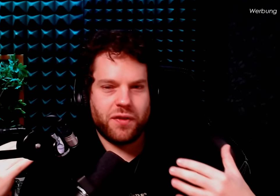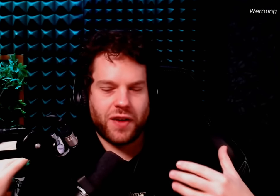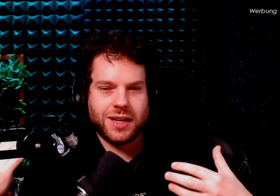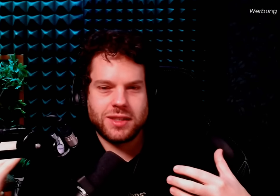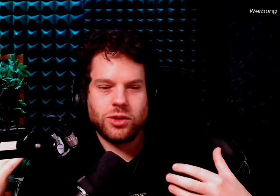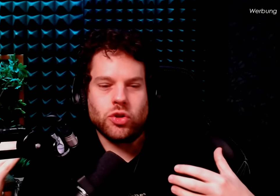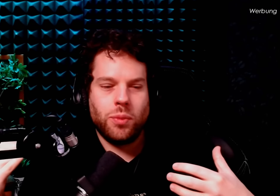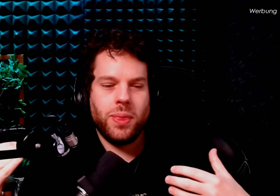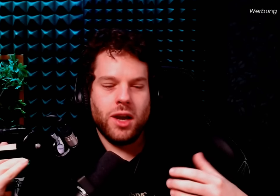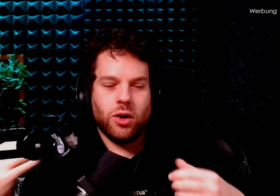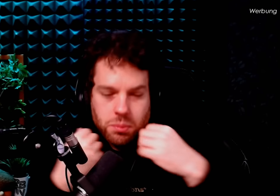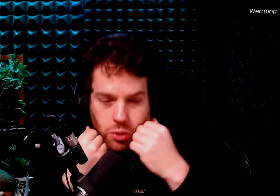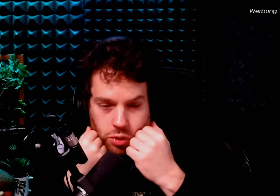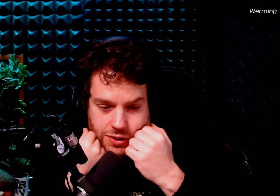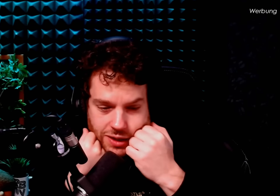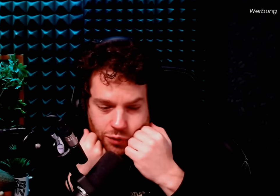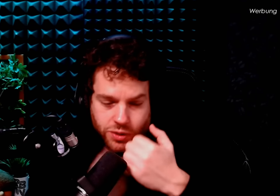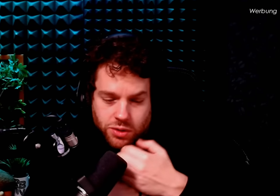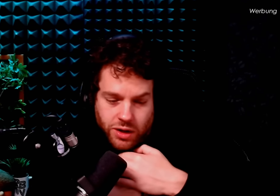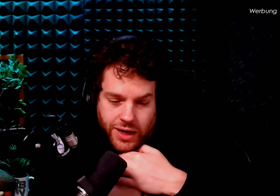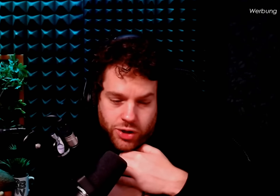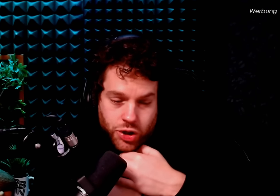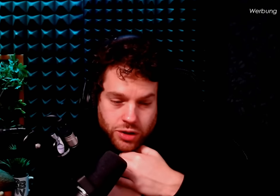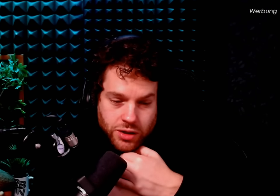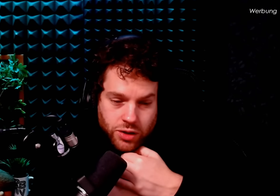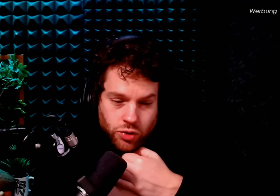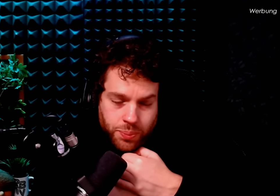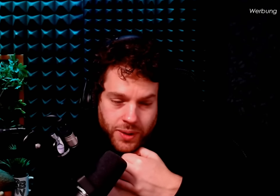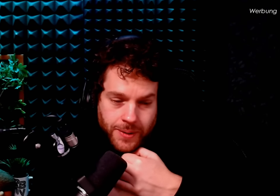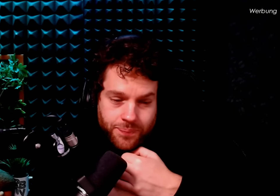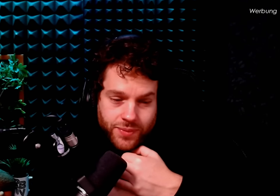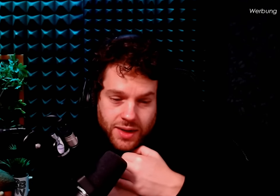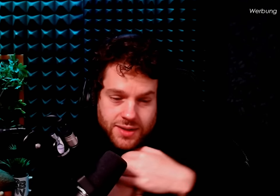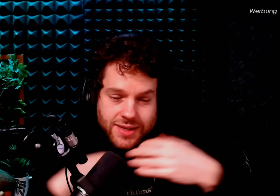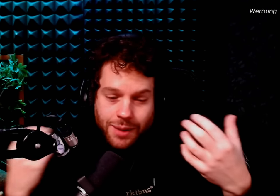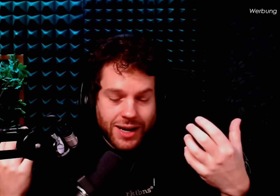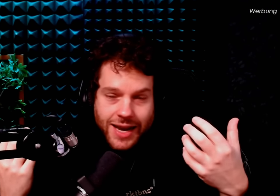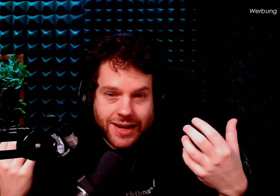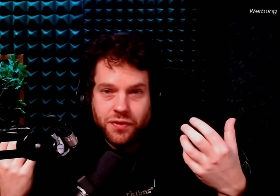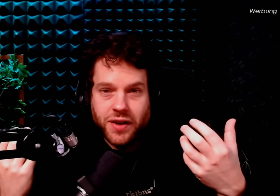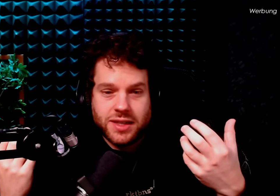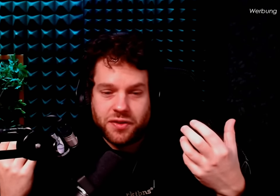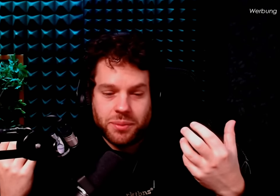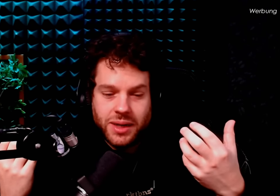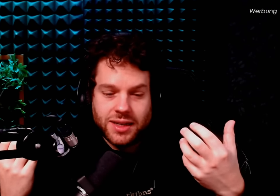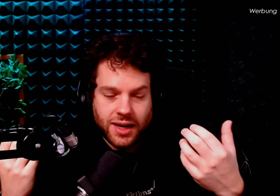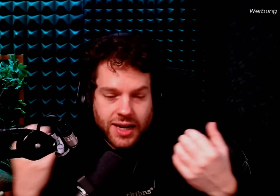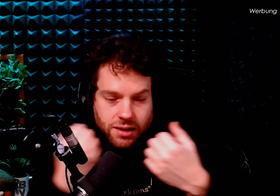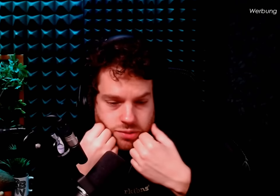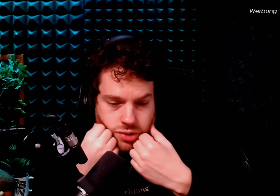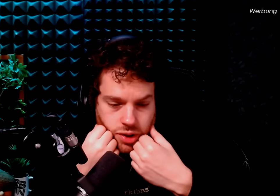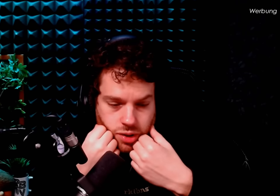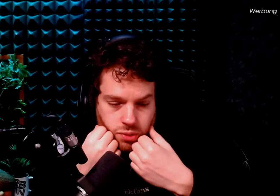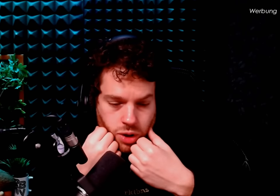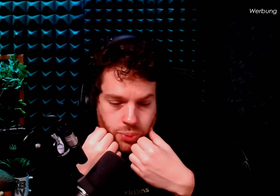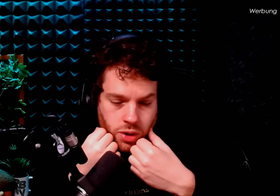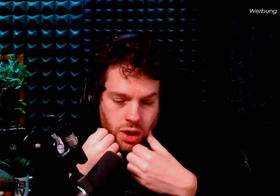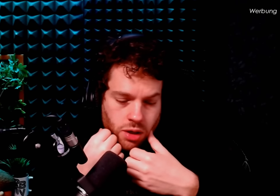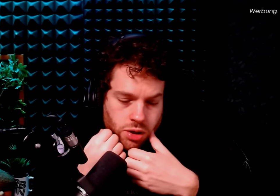abgefucktesten Typen. Und Mohn ist einfach so ein kleiner, schüchterner Typ, der aber leider einfach in dieser Familie drin hängt. so, ja, ich bin eigentlich